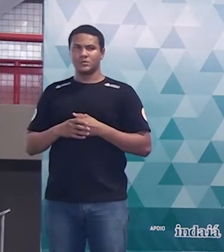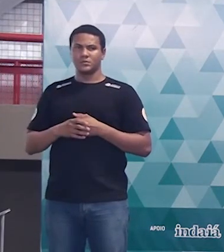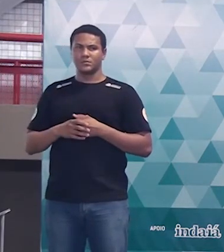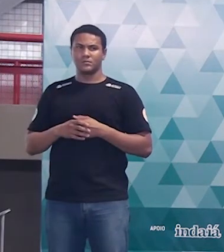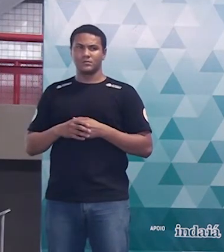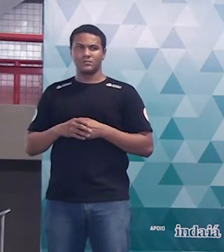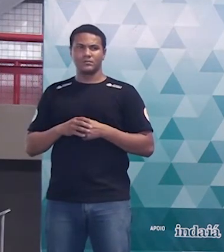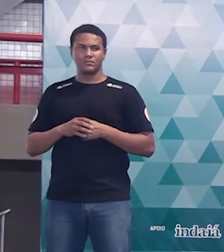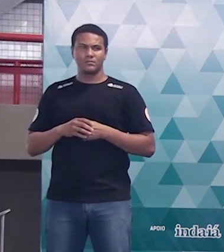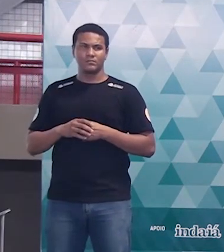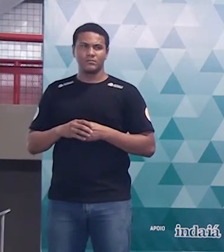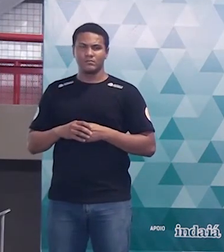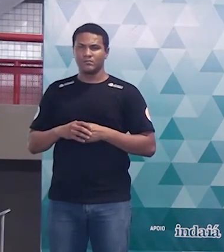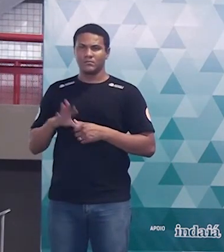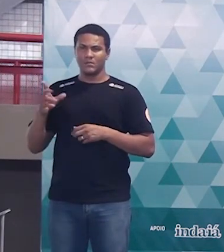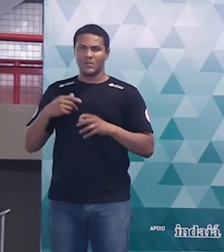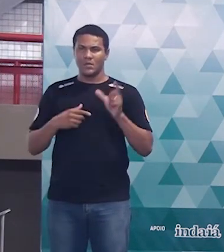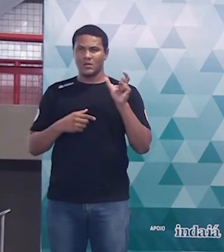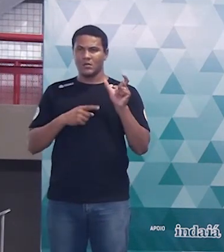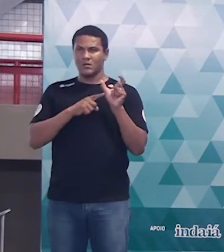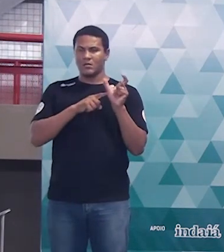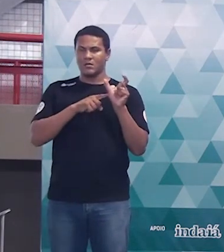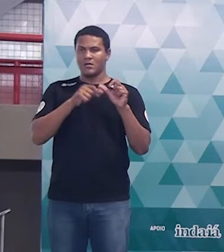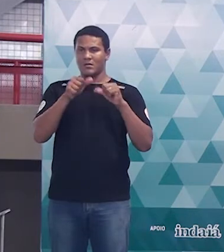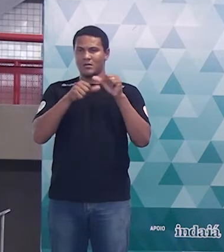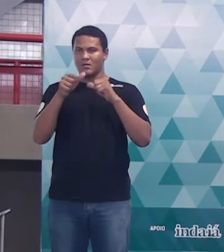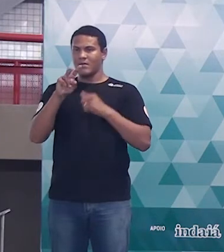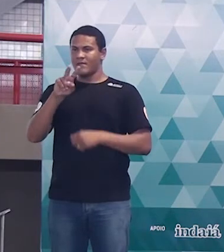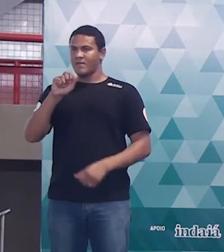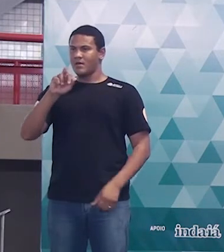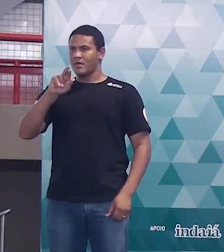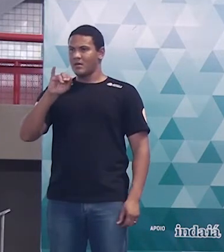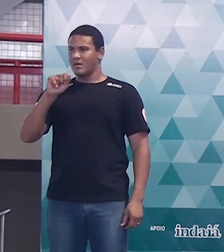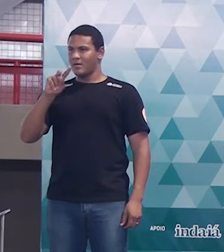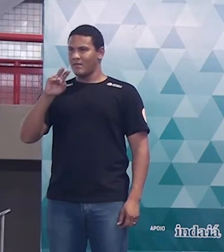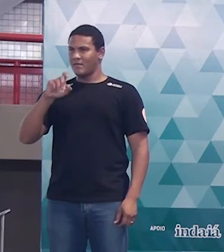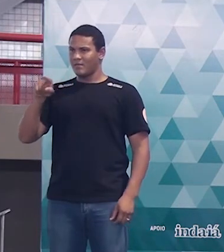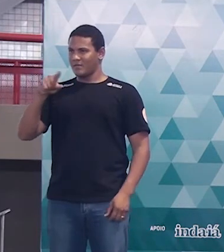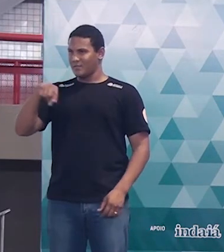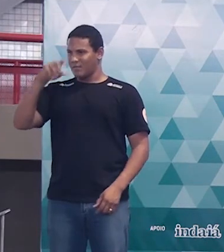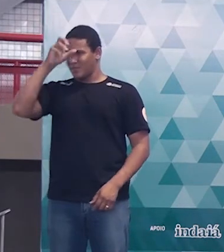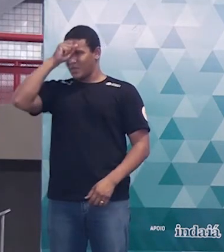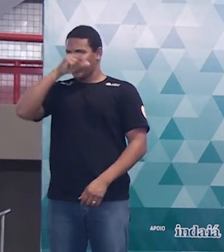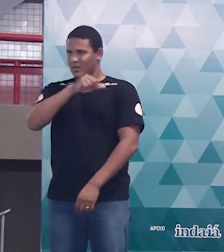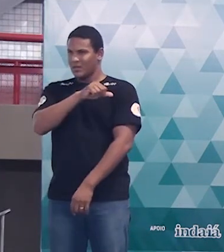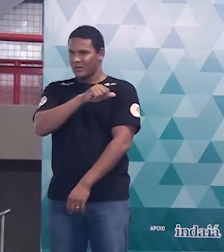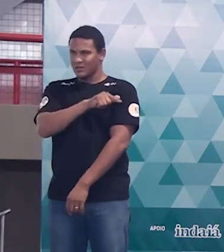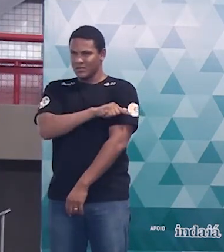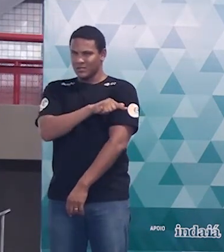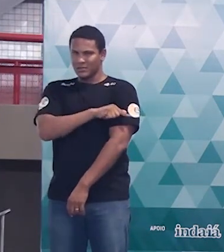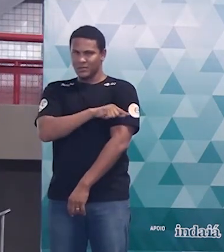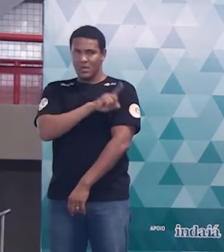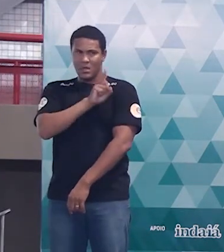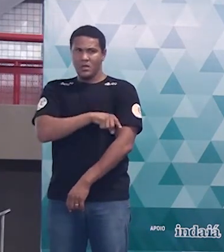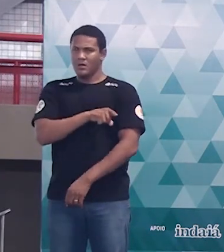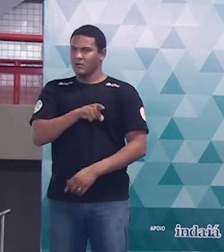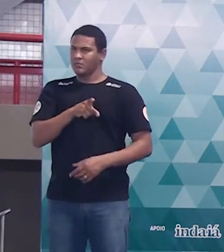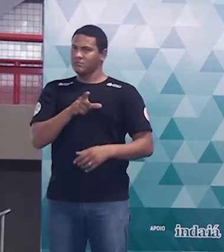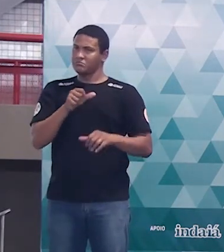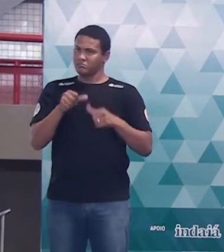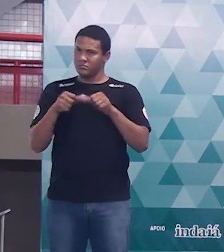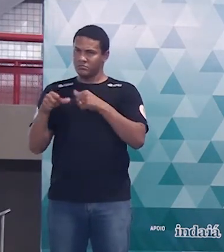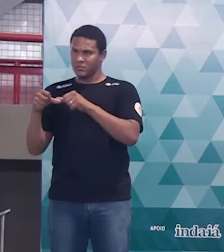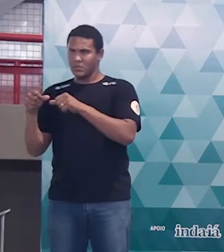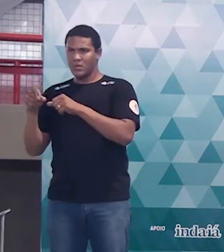Ok? A palavrinha variável que você aprendeu no 7º ano quer dizer isso. O